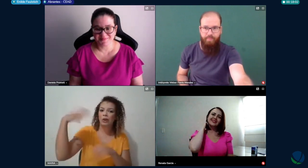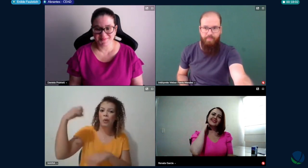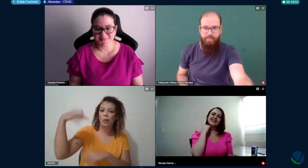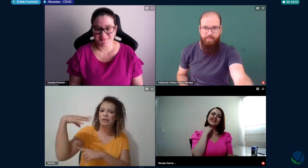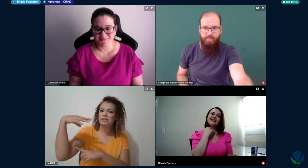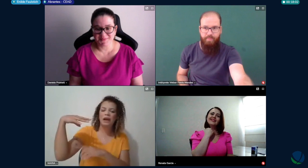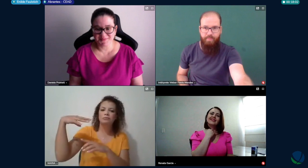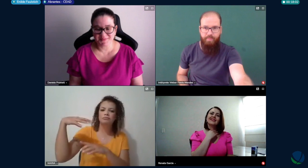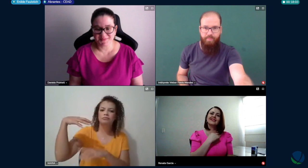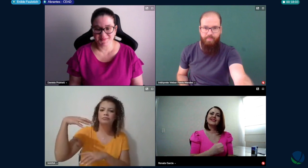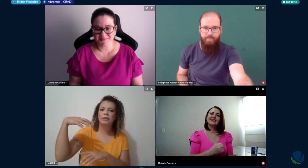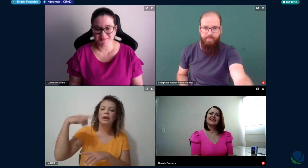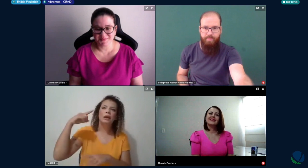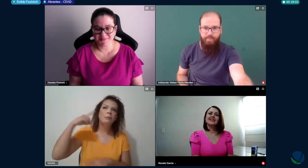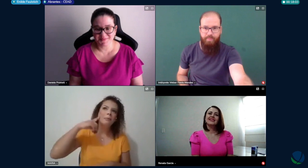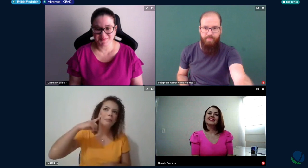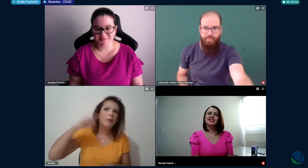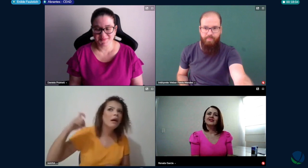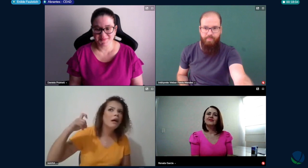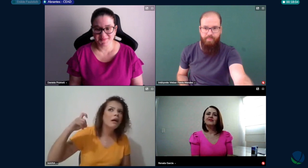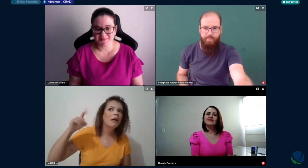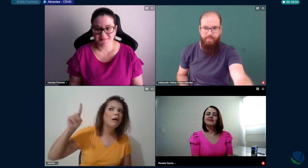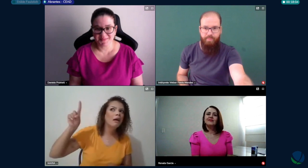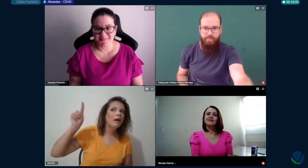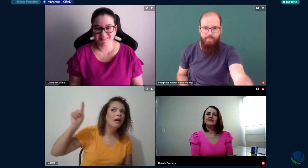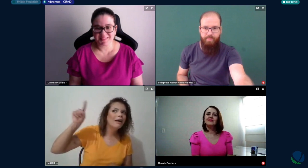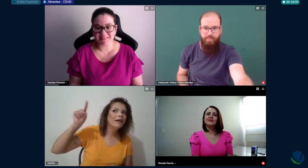campainha. Desculpa.